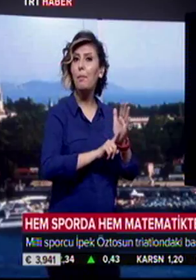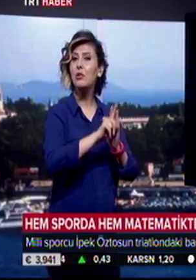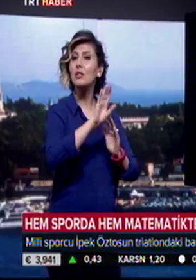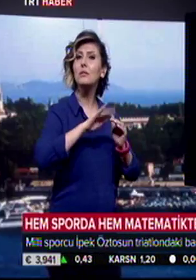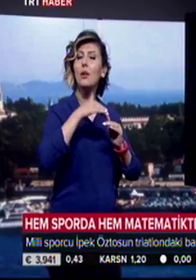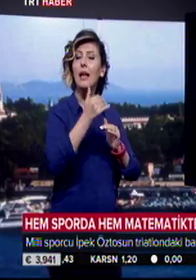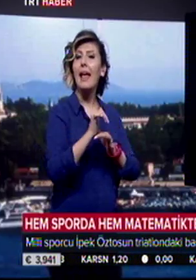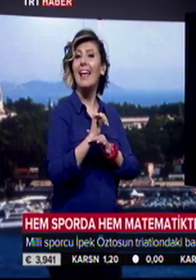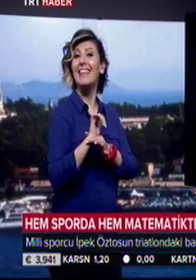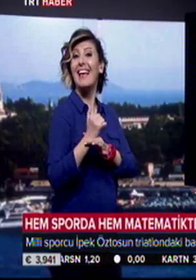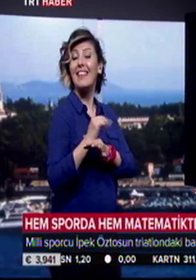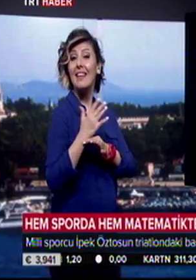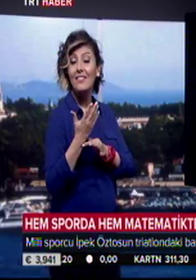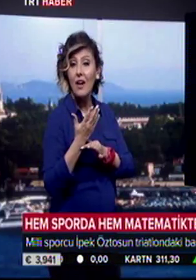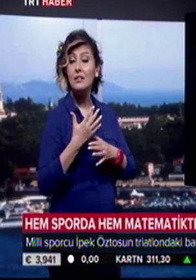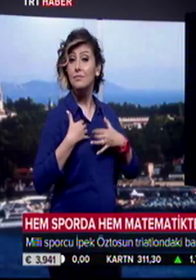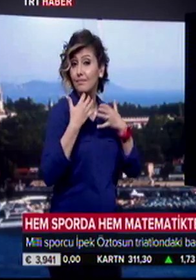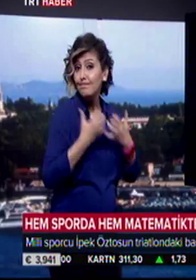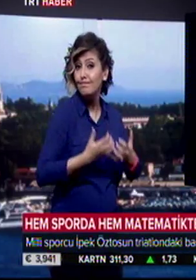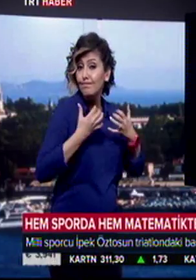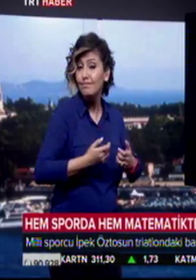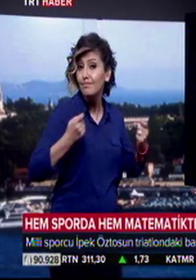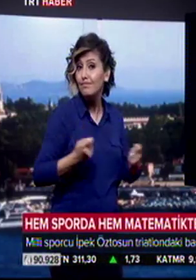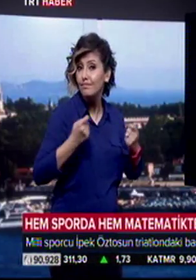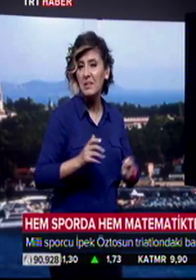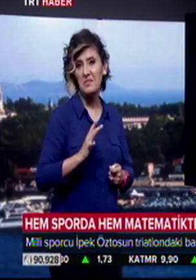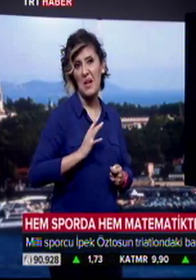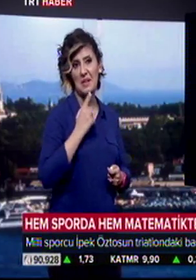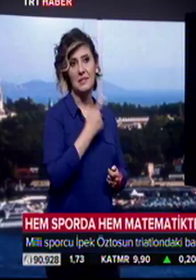başarısının ardında yetenek kadar özveri de var.